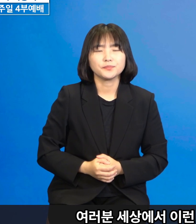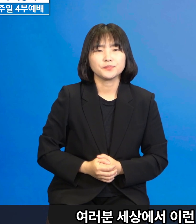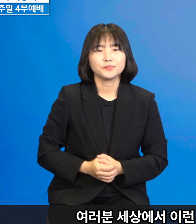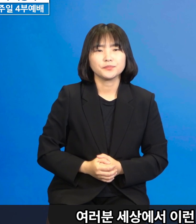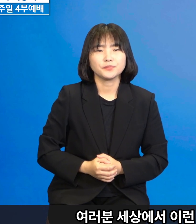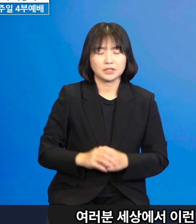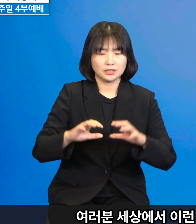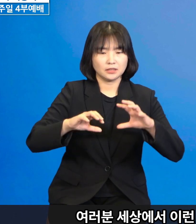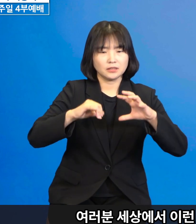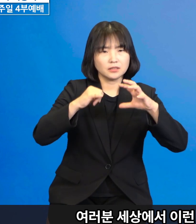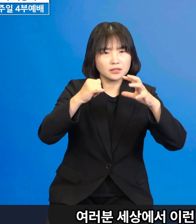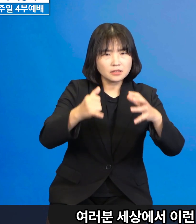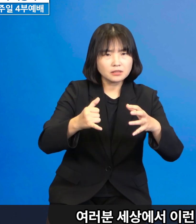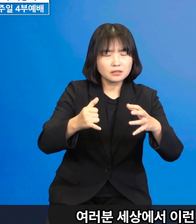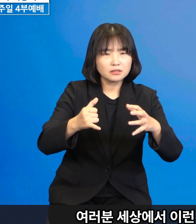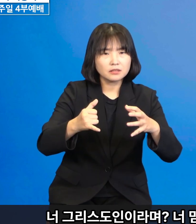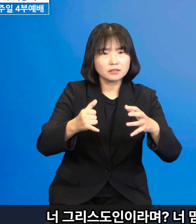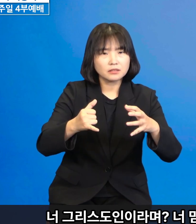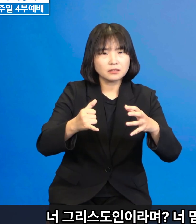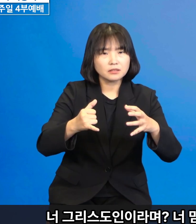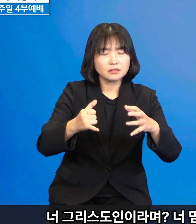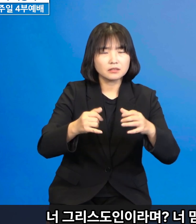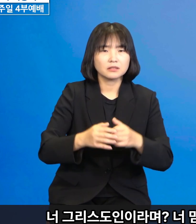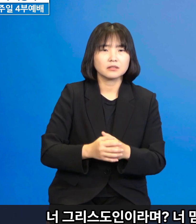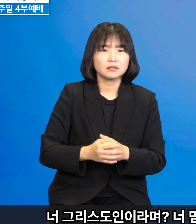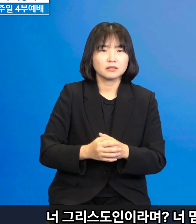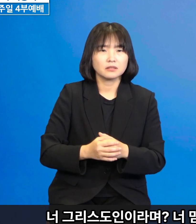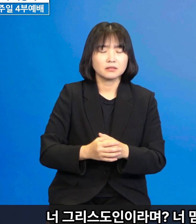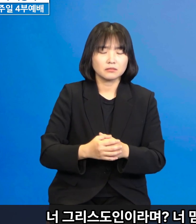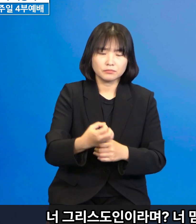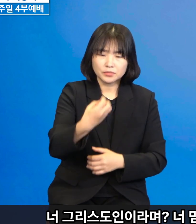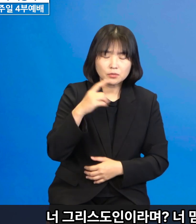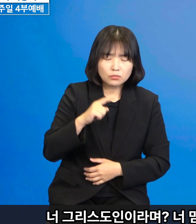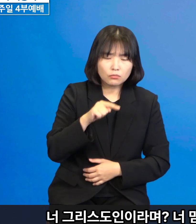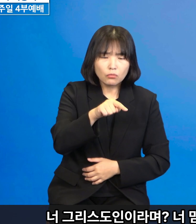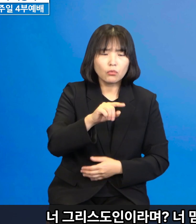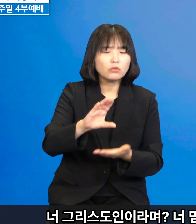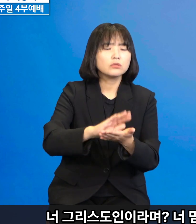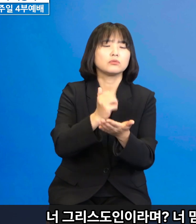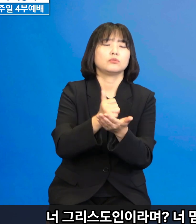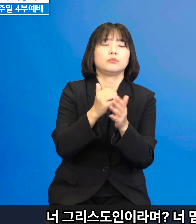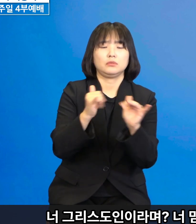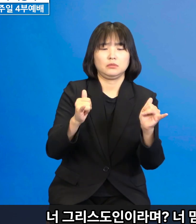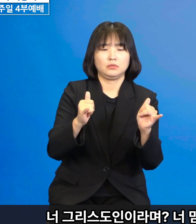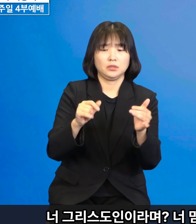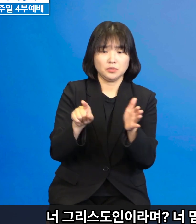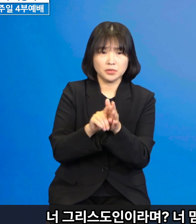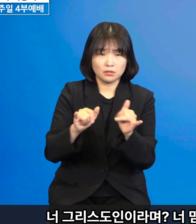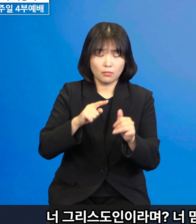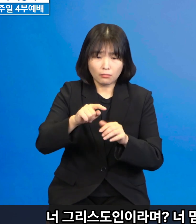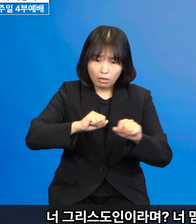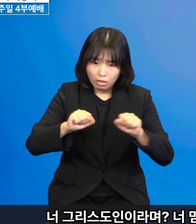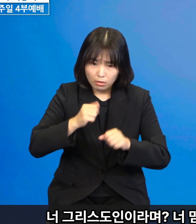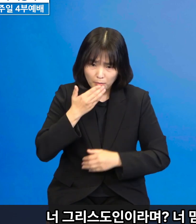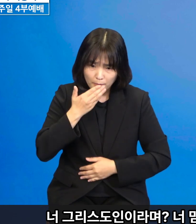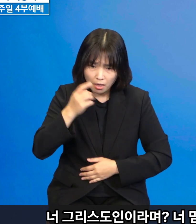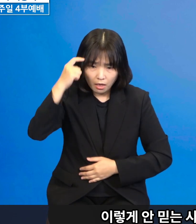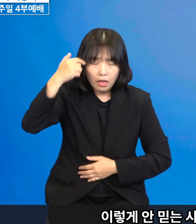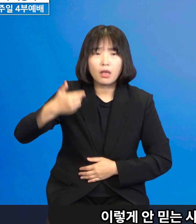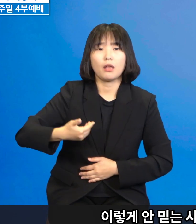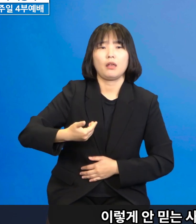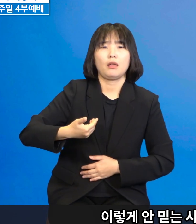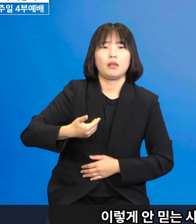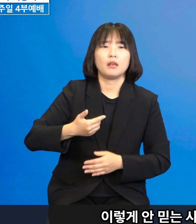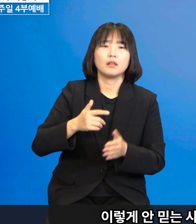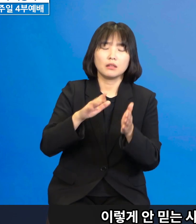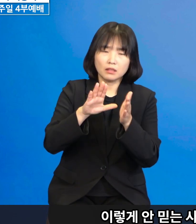여러분, 세상에서 이런 소리가 들려올 때가 있어요. 너 그리스도인이라며, 너 믿는 사람인데 너 이렇게 해도 돼?